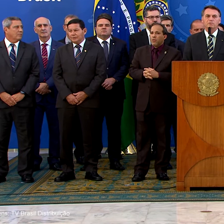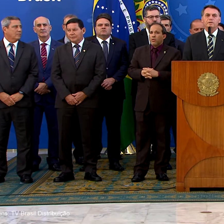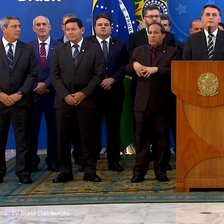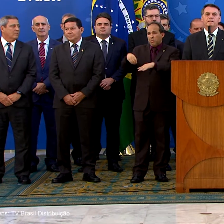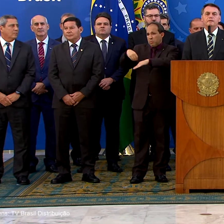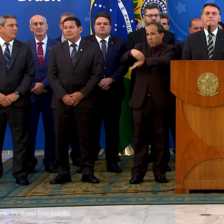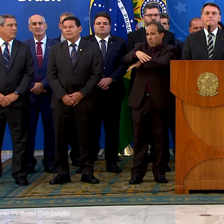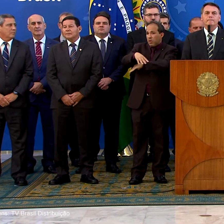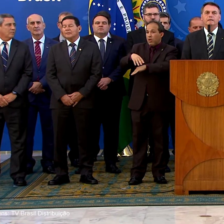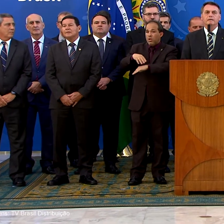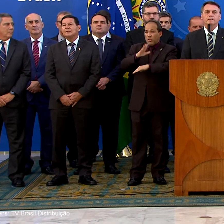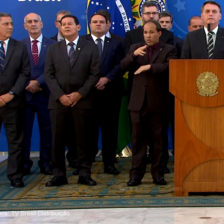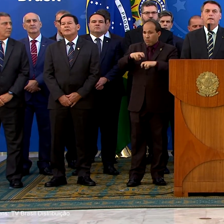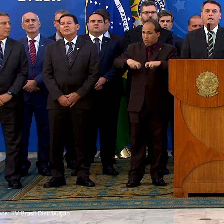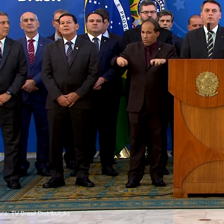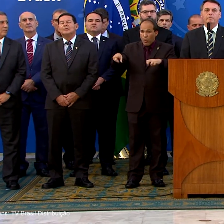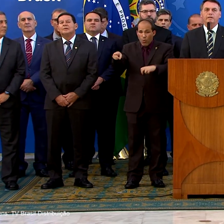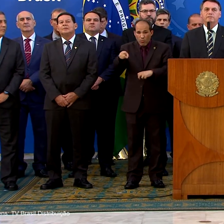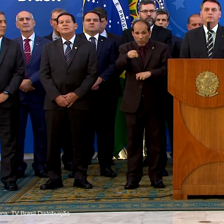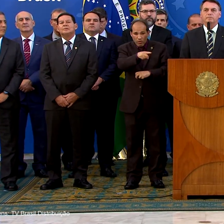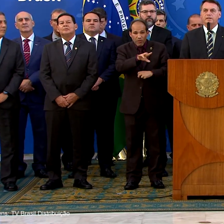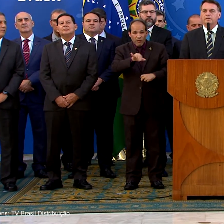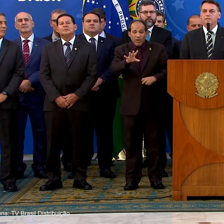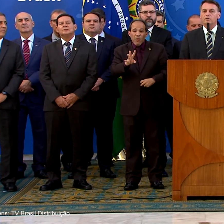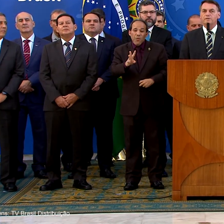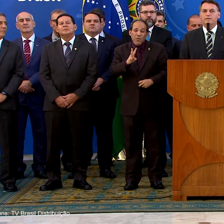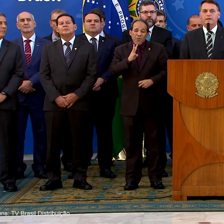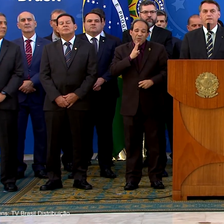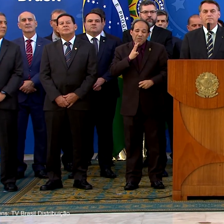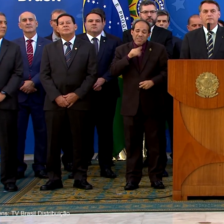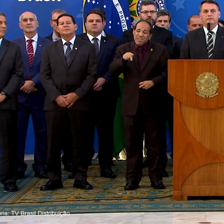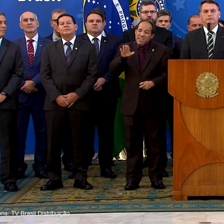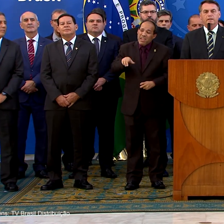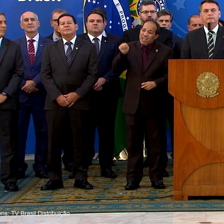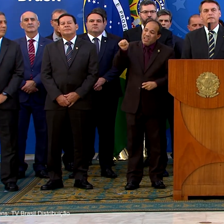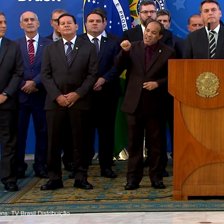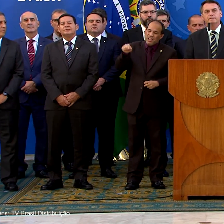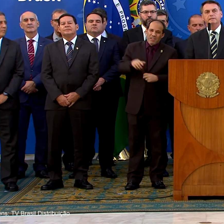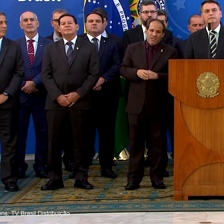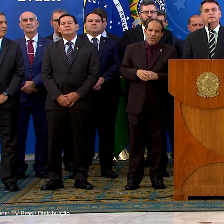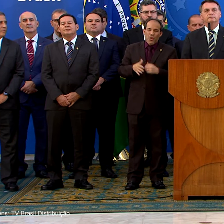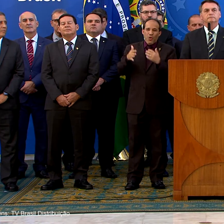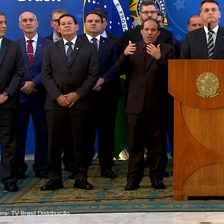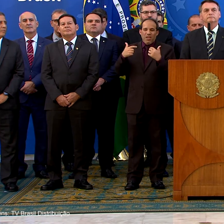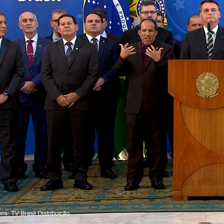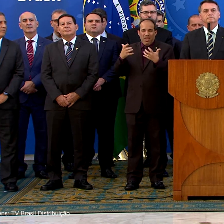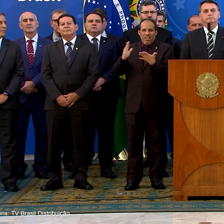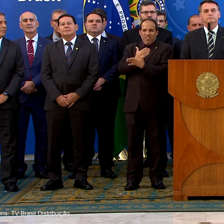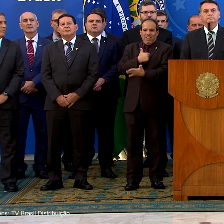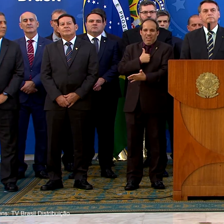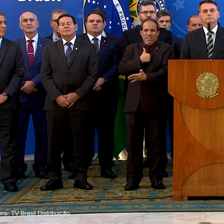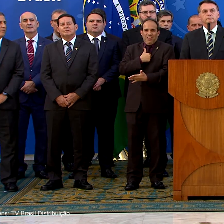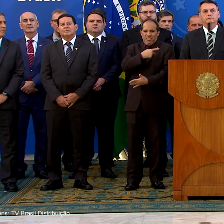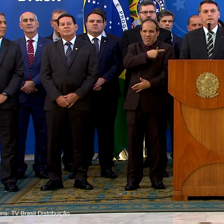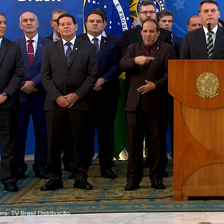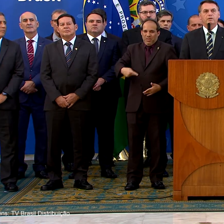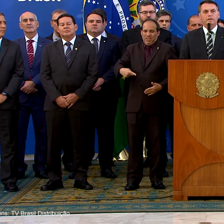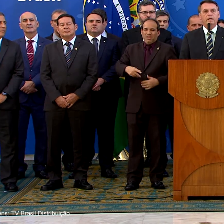vocês vão conhecer quem realmente não me não me quer na cadeira presidencial